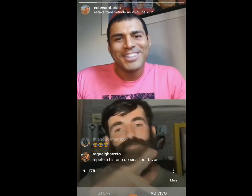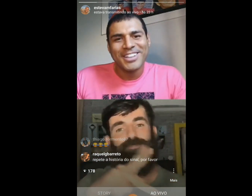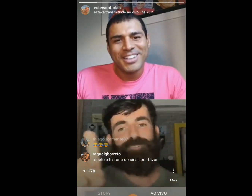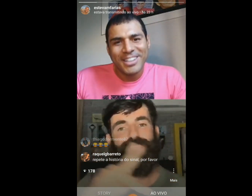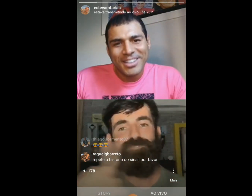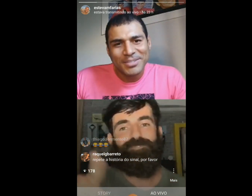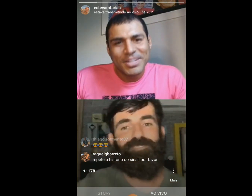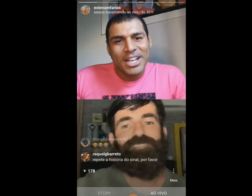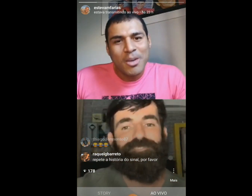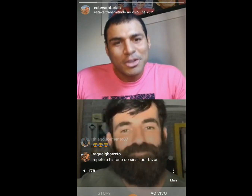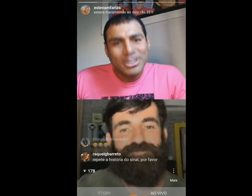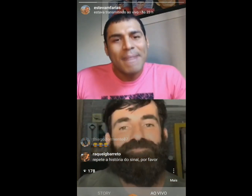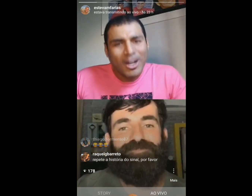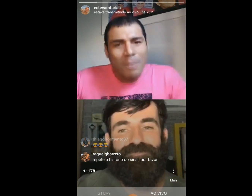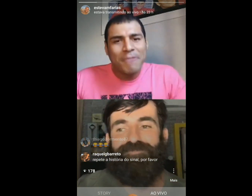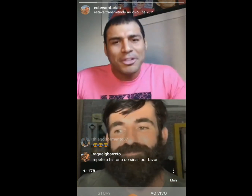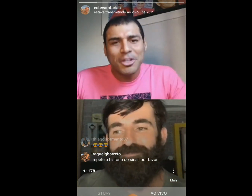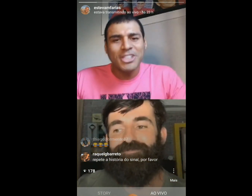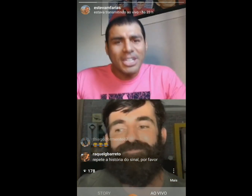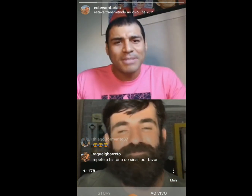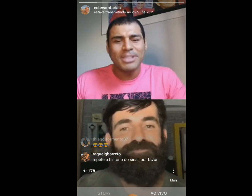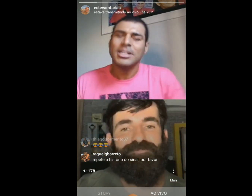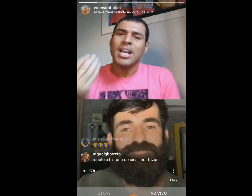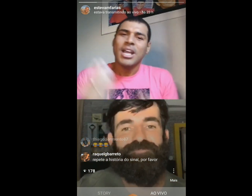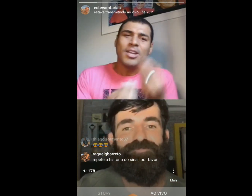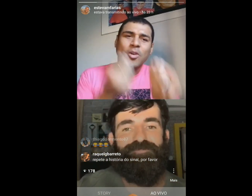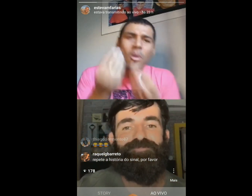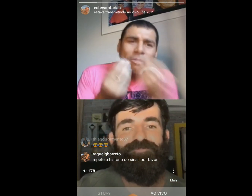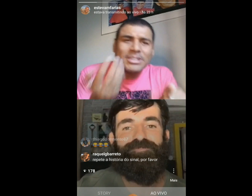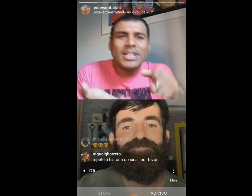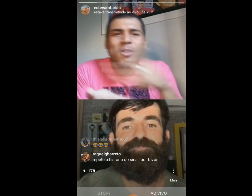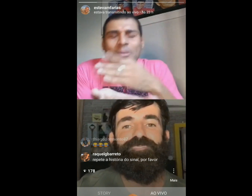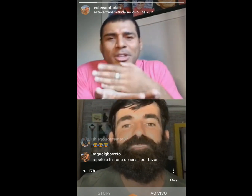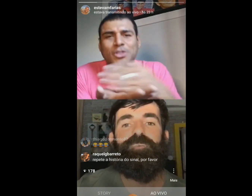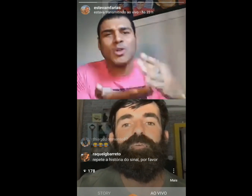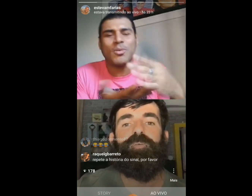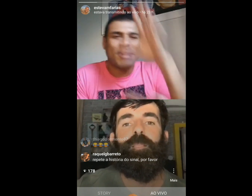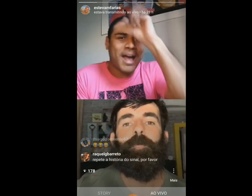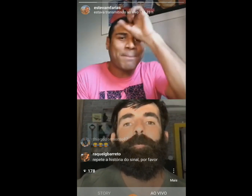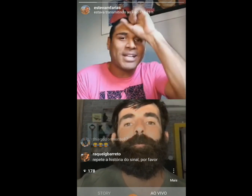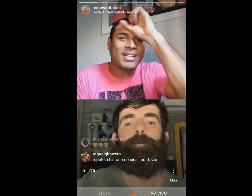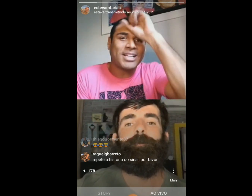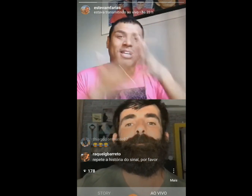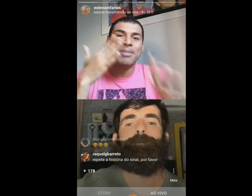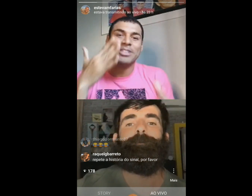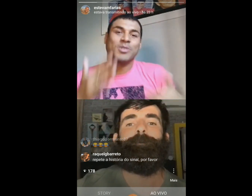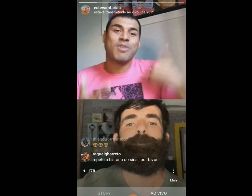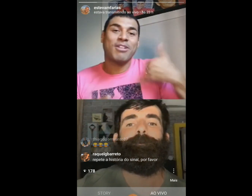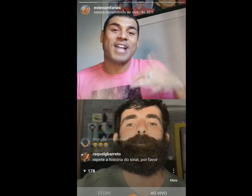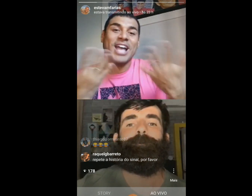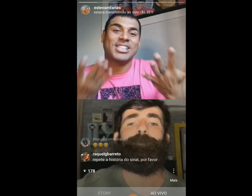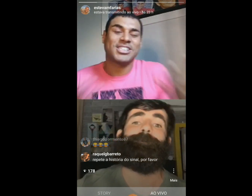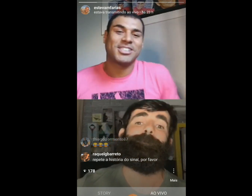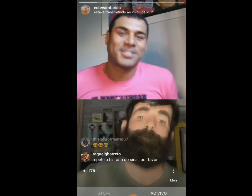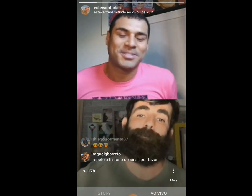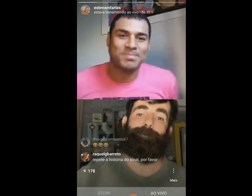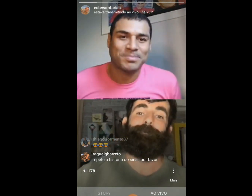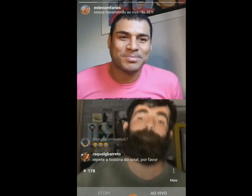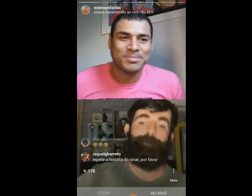Atualmente eu trabalho como professor. E como você começou a aprender Libras? Com qual idade?